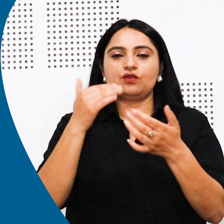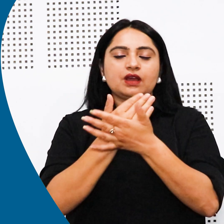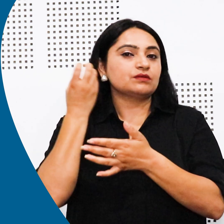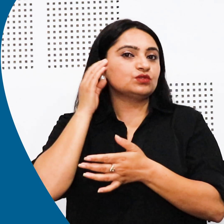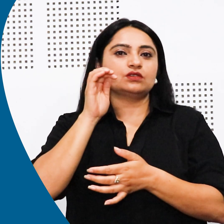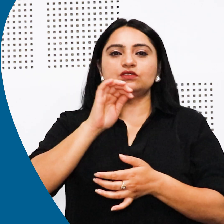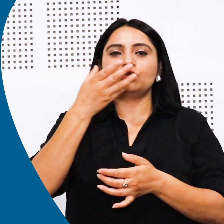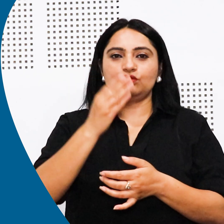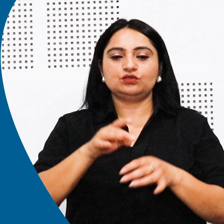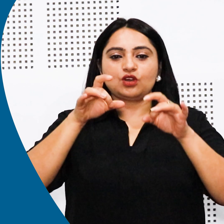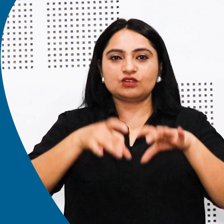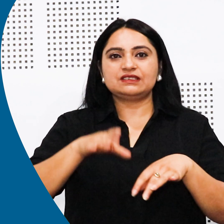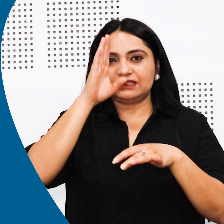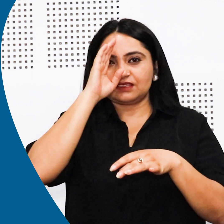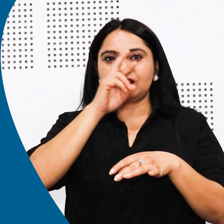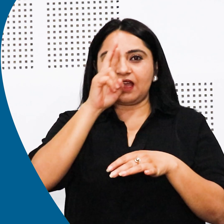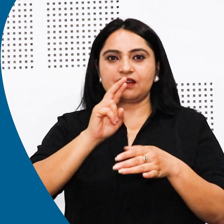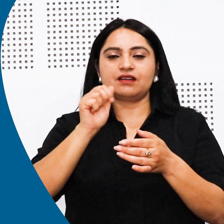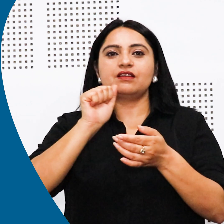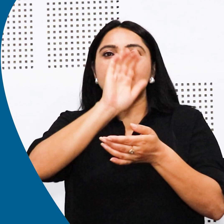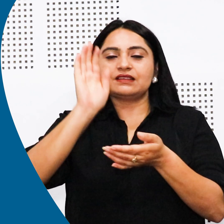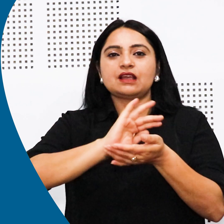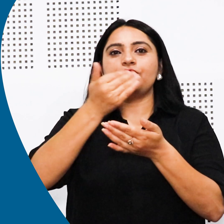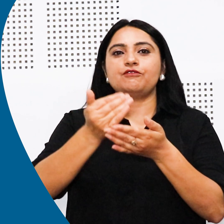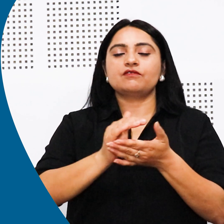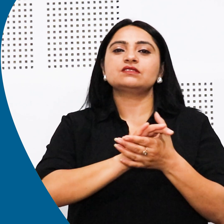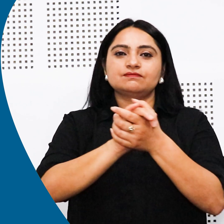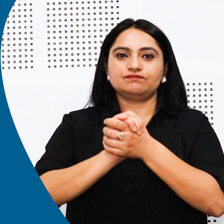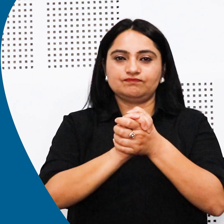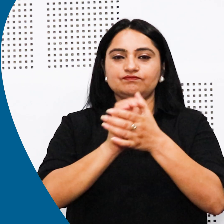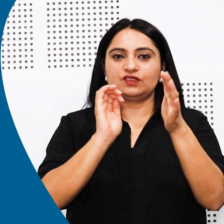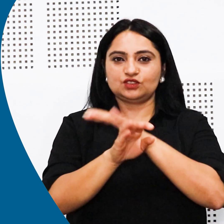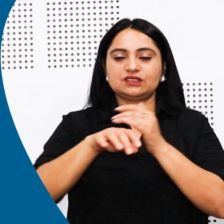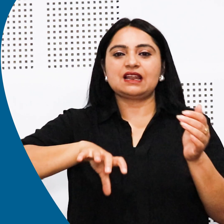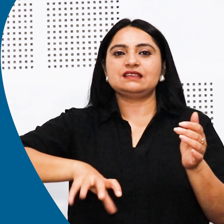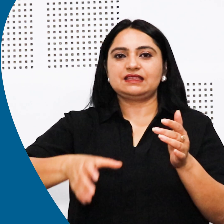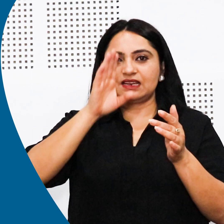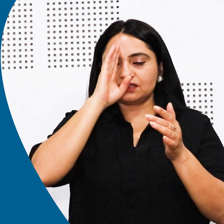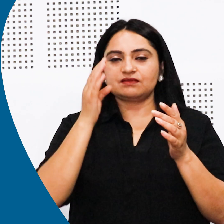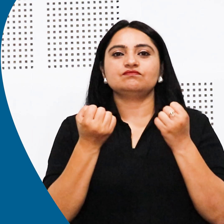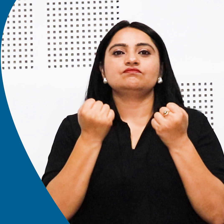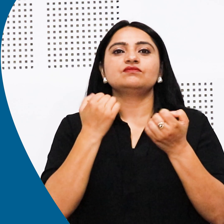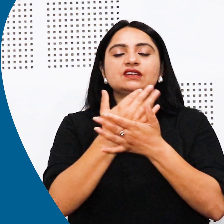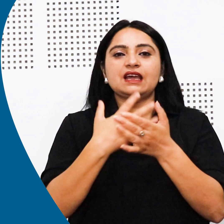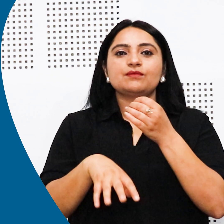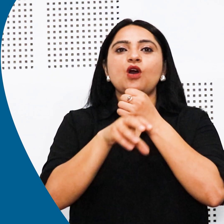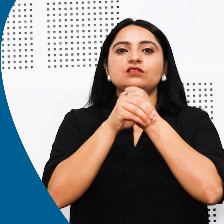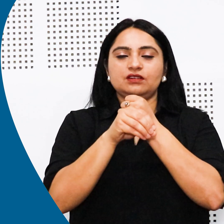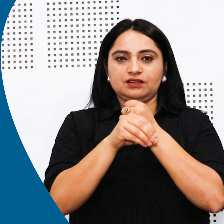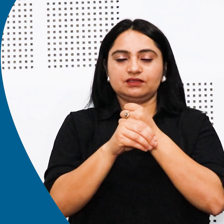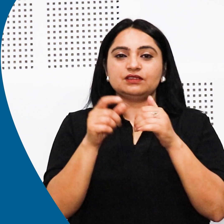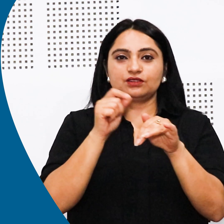सुन्न सकिन्छ। अस्ट्रेलिया सरकार र द एसिया फाउन्डेसनको साझेदारीमा सञ्चालित स्थानीय सरकार सबलीकरण कार्यक्रम